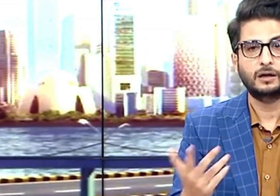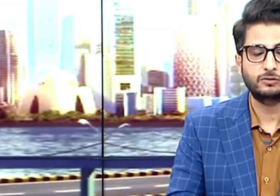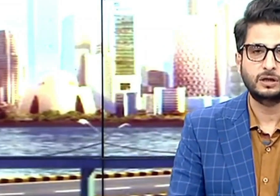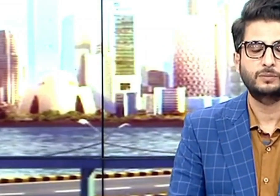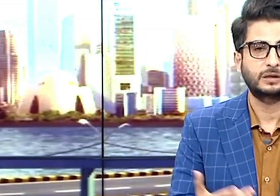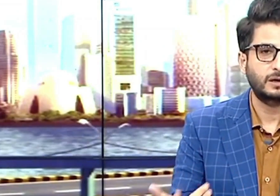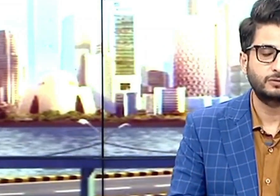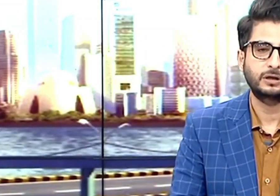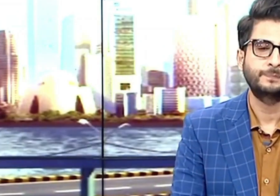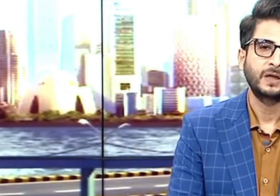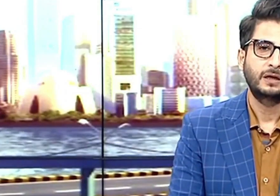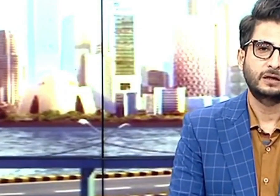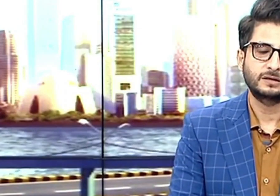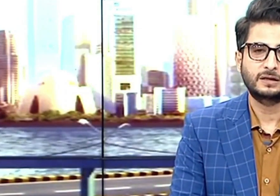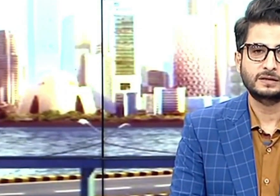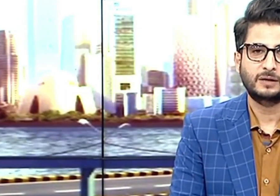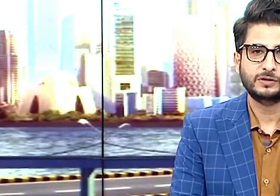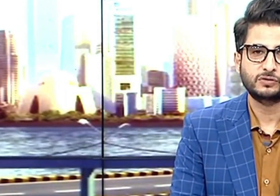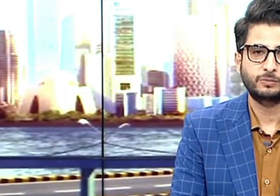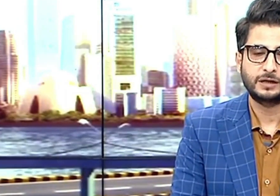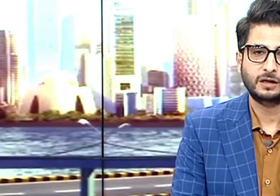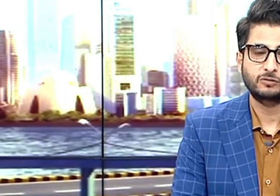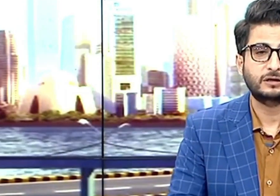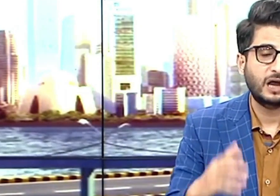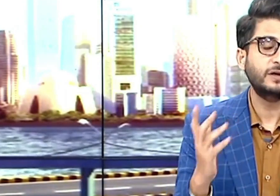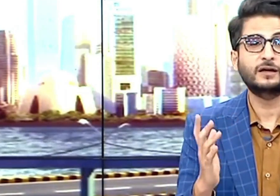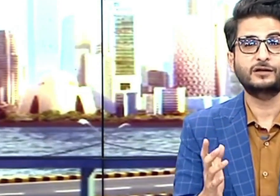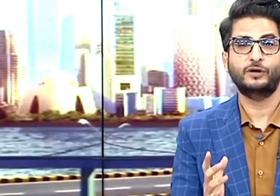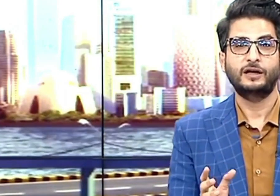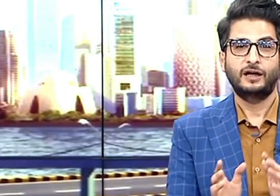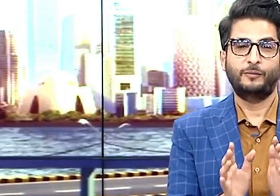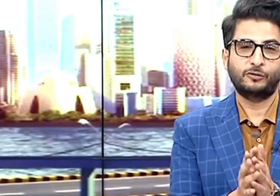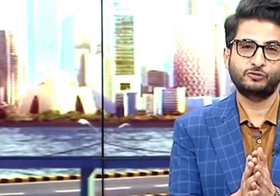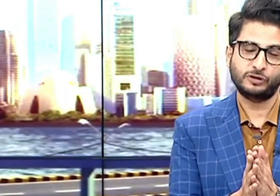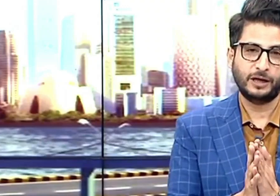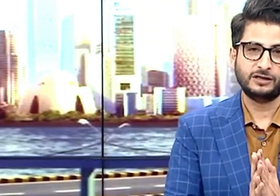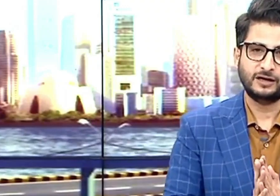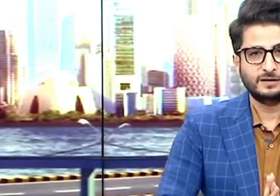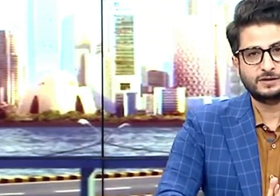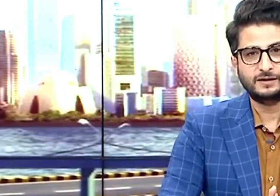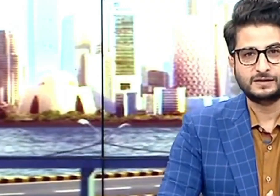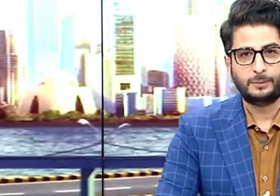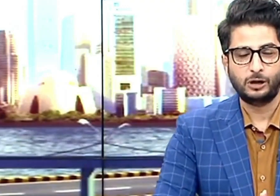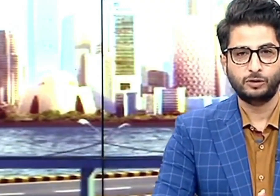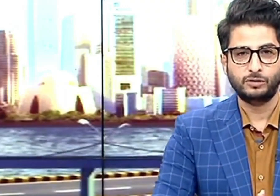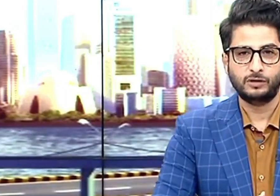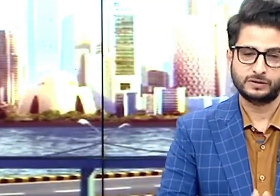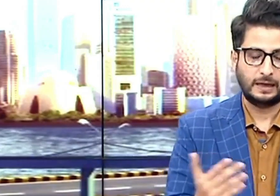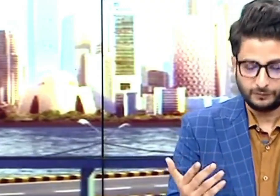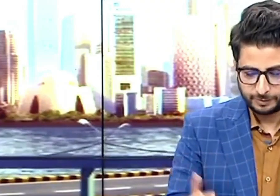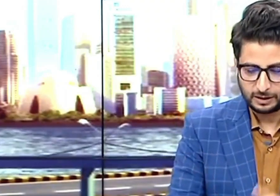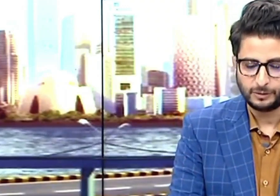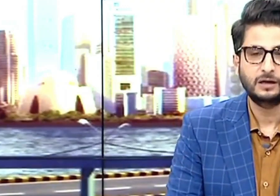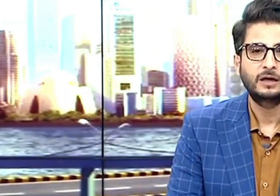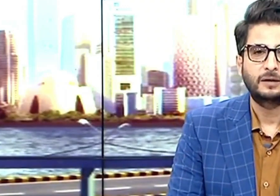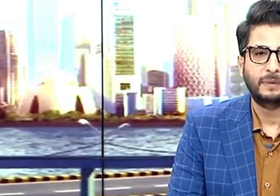دکھا رہے ہوتے ہیں, بتا رہے ہوتے ہیں کہ کس طریقے سے آپ نے چیزوں کو مینیج کرنا ہوتا ہے. ڈرائیونگ کرتے ہوئے بالخصوص ہمارے اشارے سب سے زیادہ استعمال ہو رہے ہوتے ہیں, اس کے علاوہ